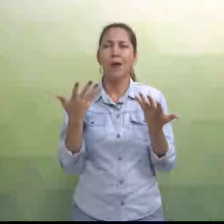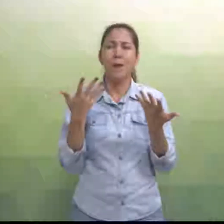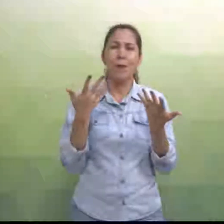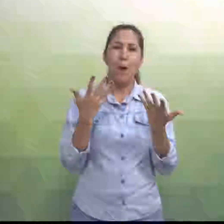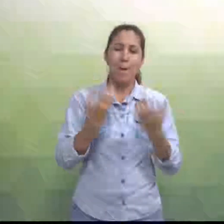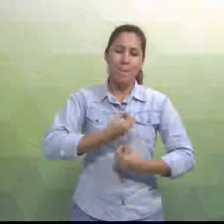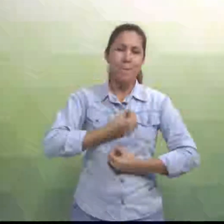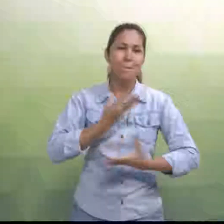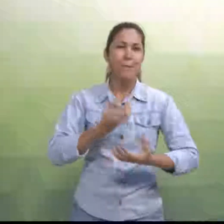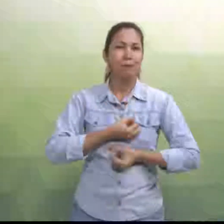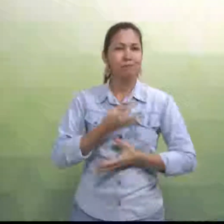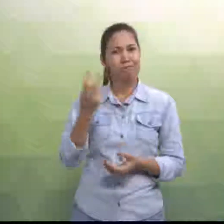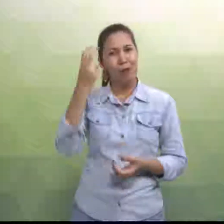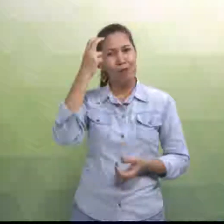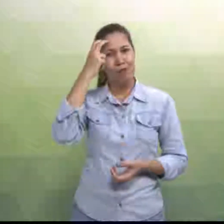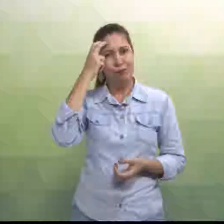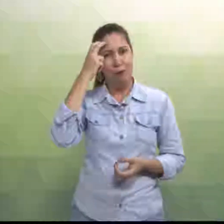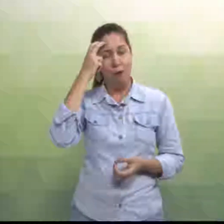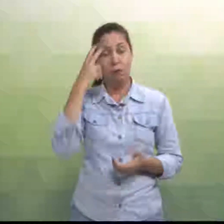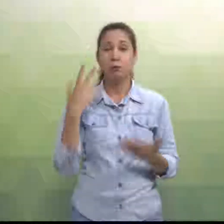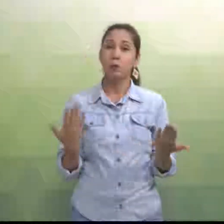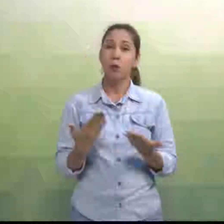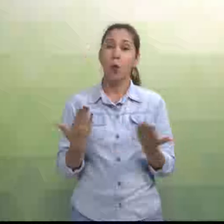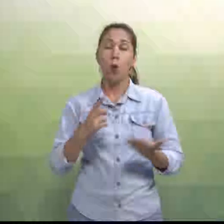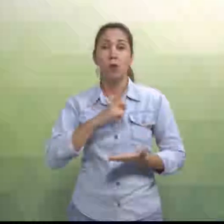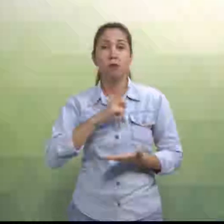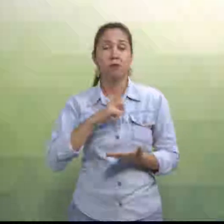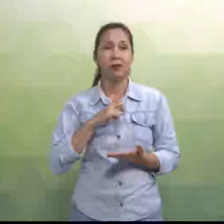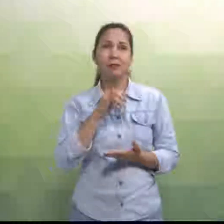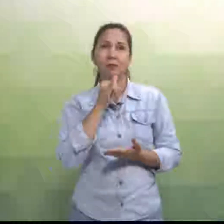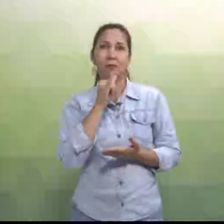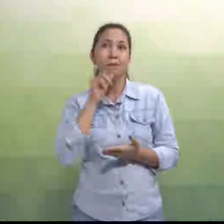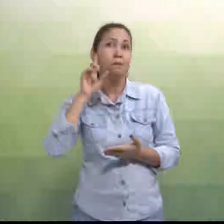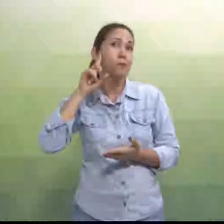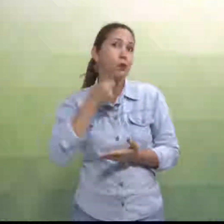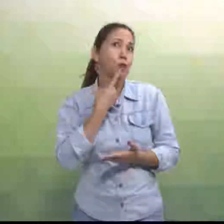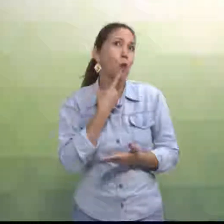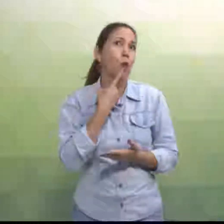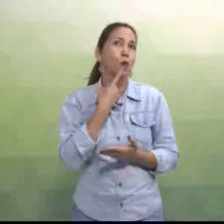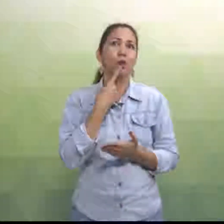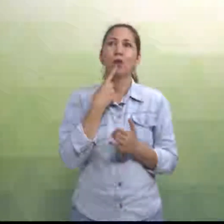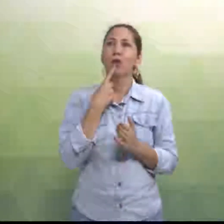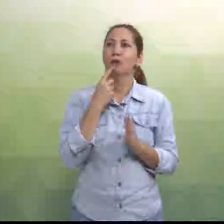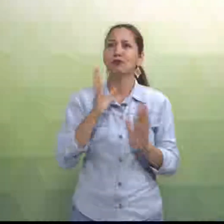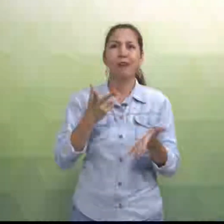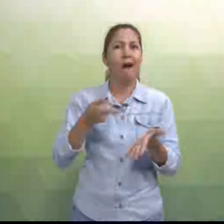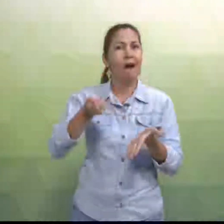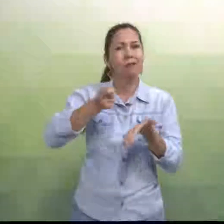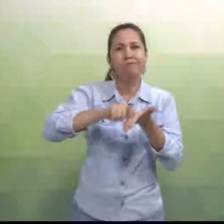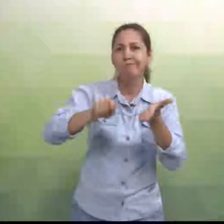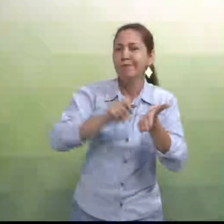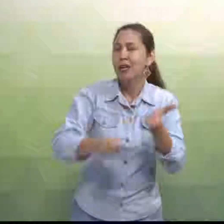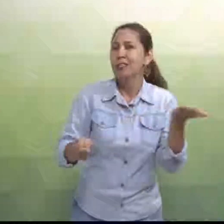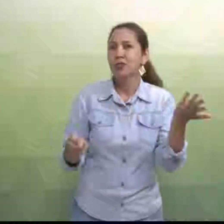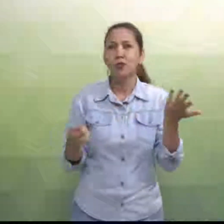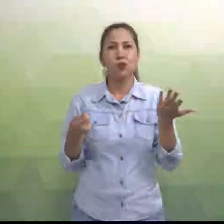itens, por exemplo, expressão cultural. Os surdos, eles